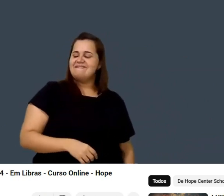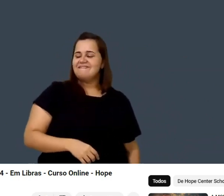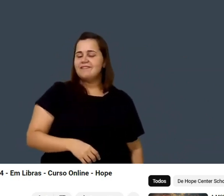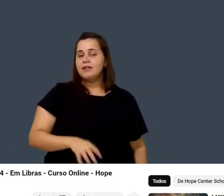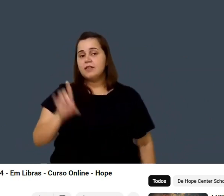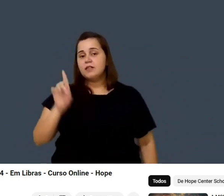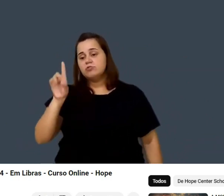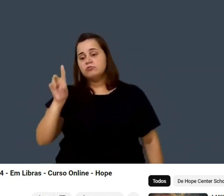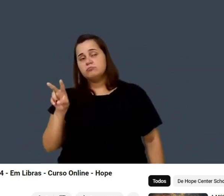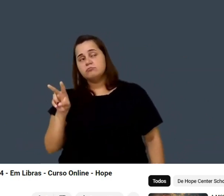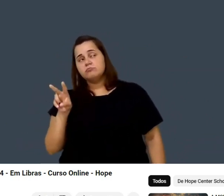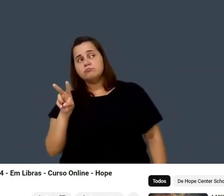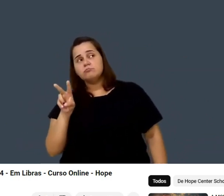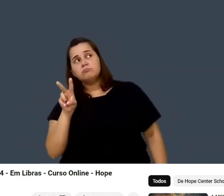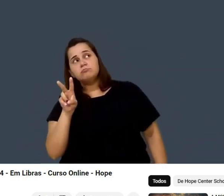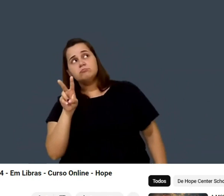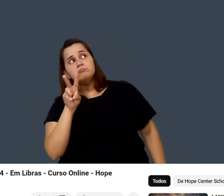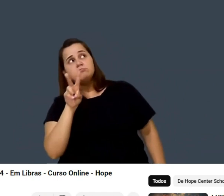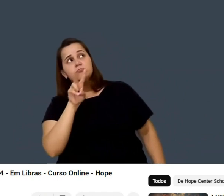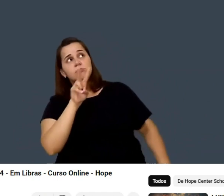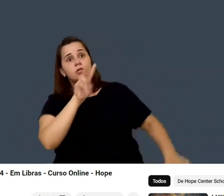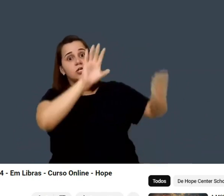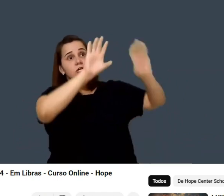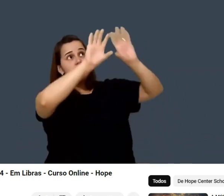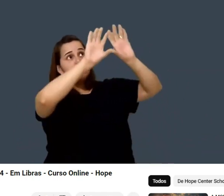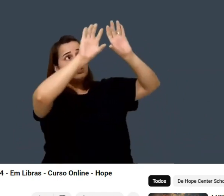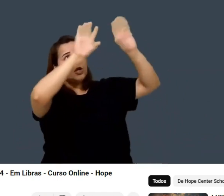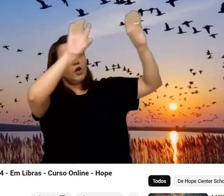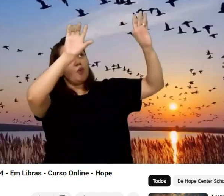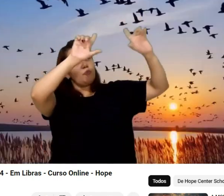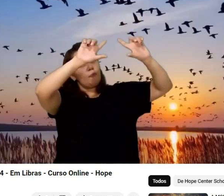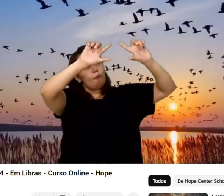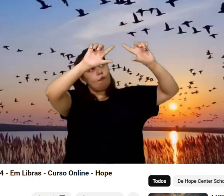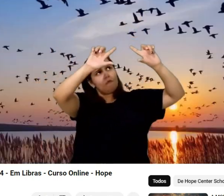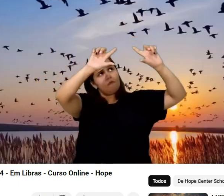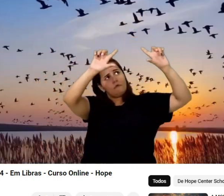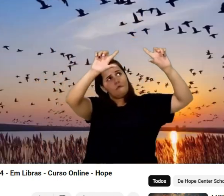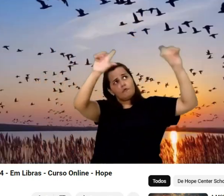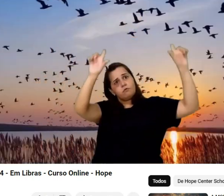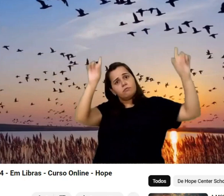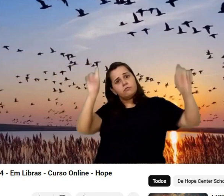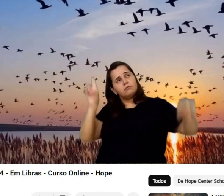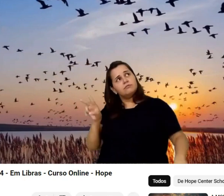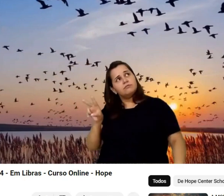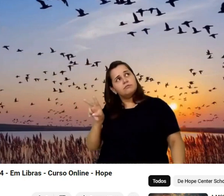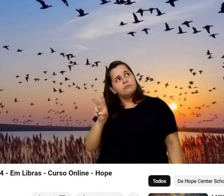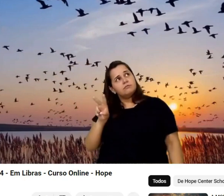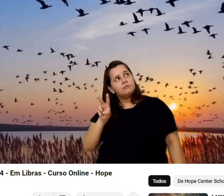disse, que bom, muito bom não, desculpa. Aí lá no céu ele